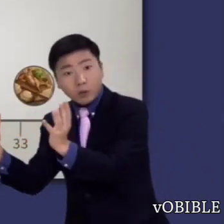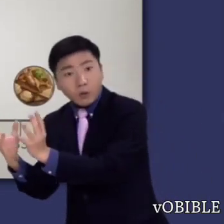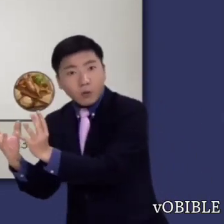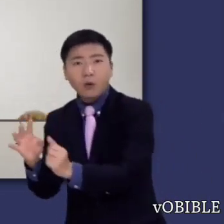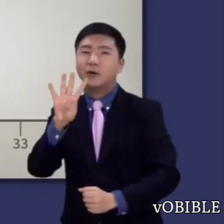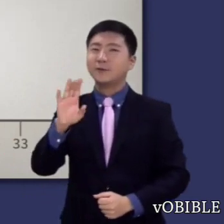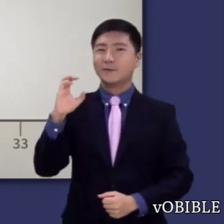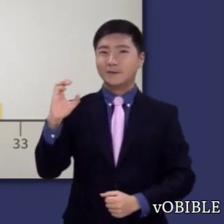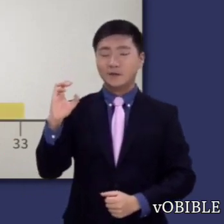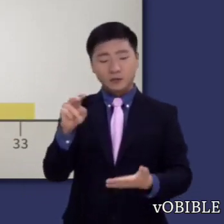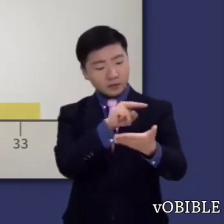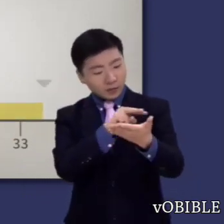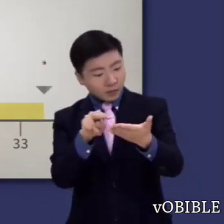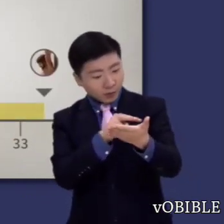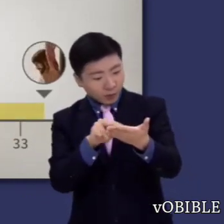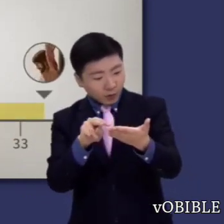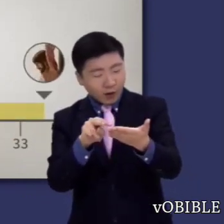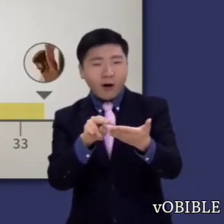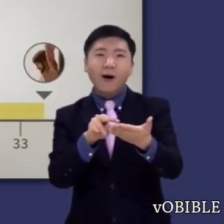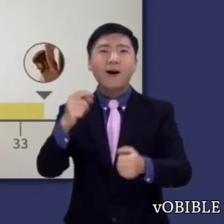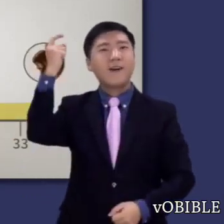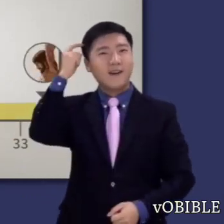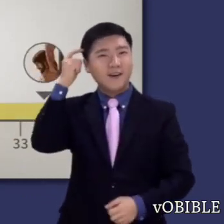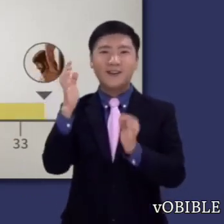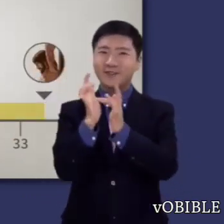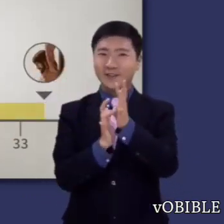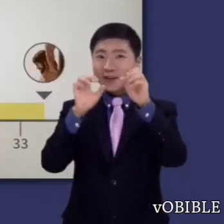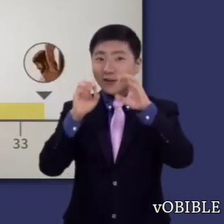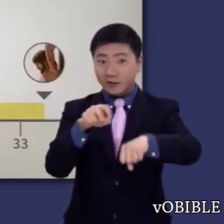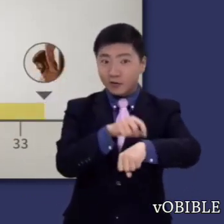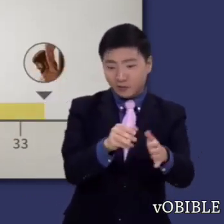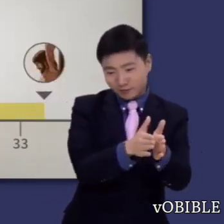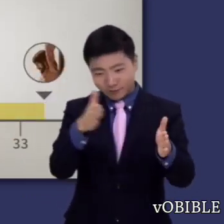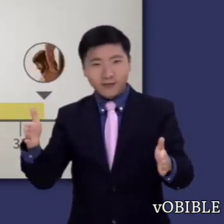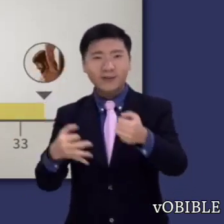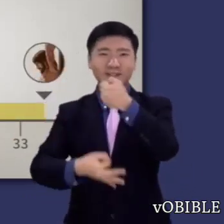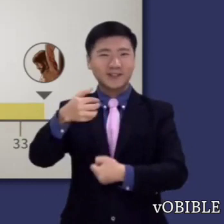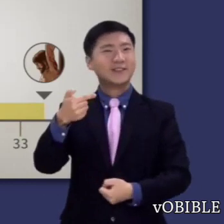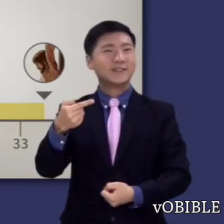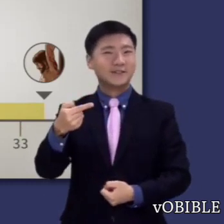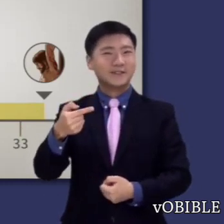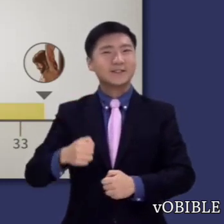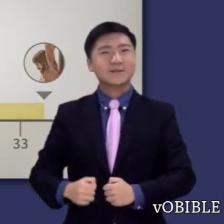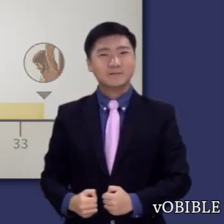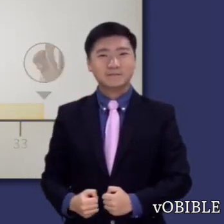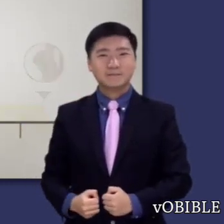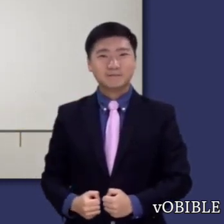节，这是证实耶稣传道一共三年半的证据之一。